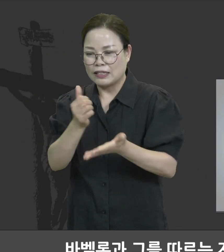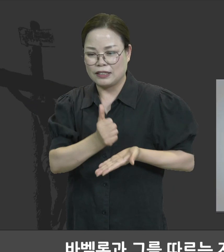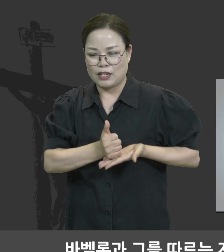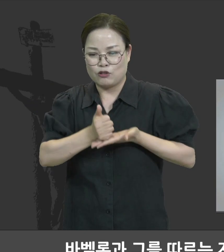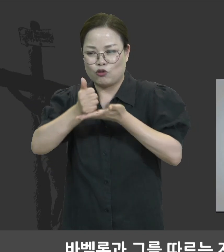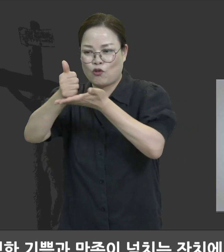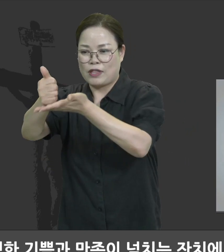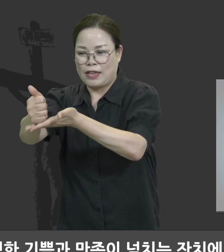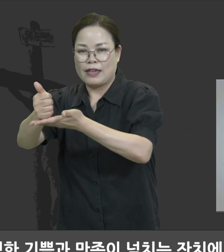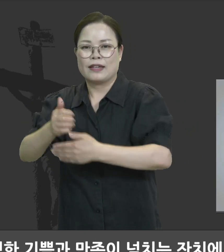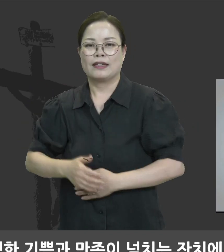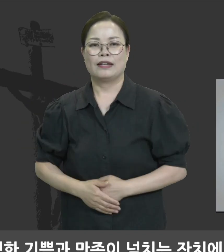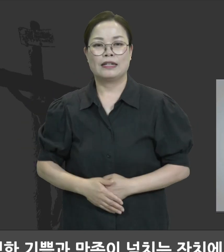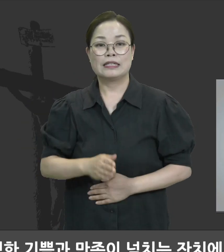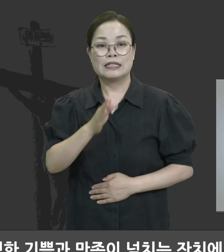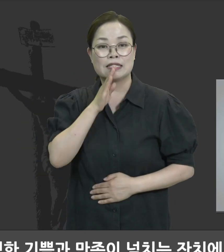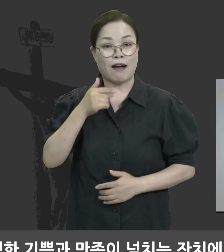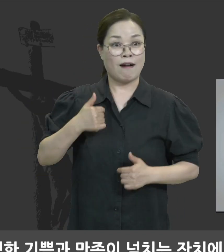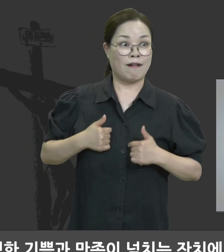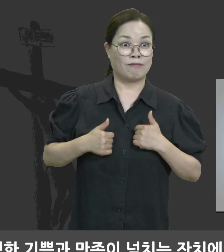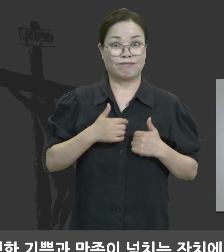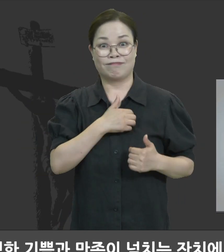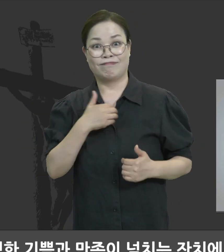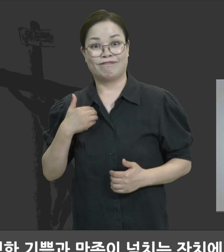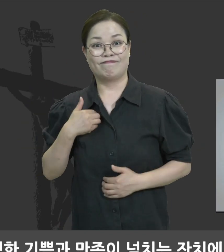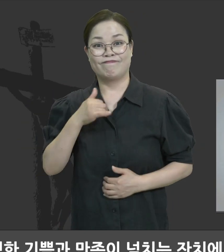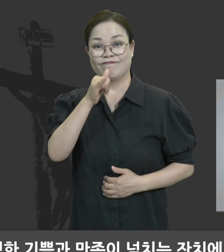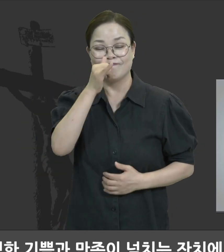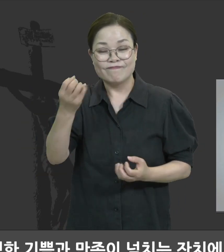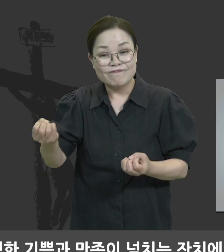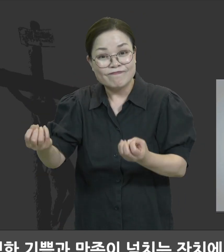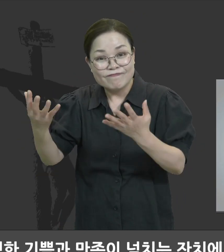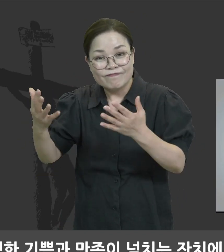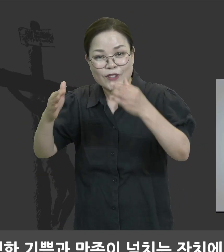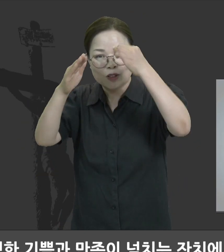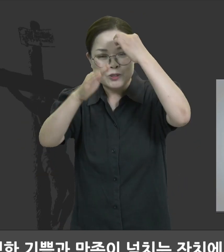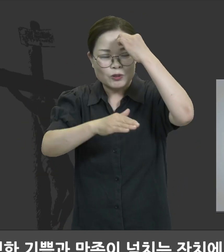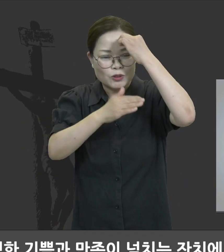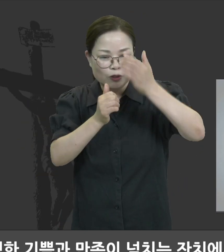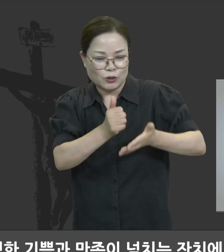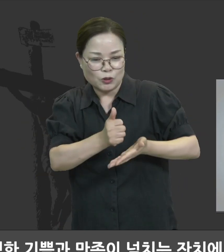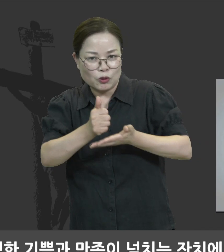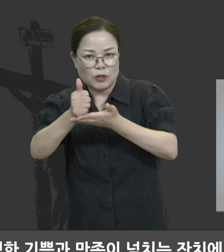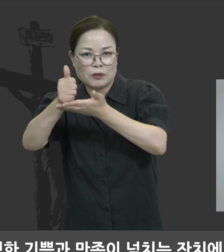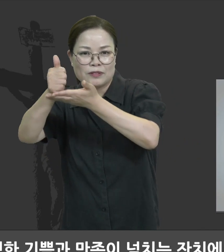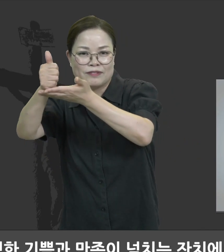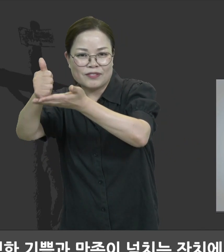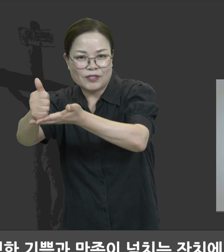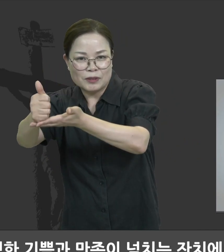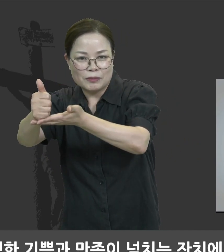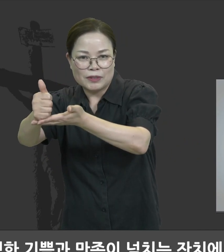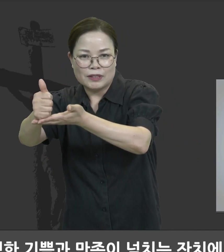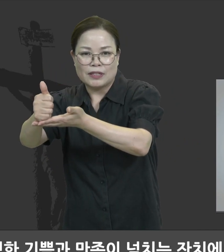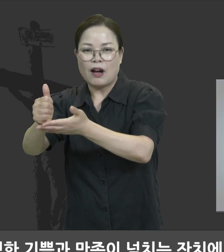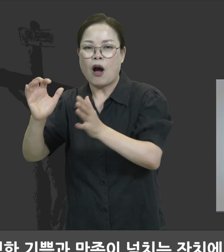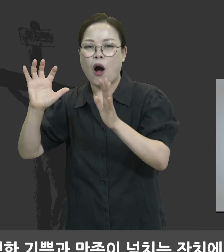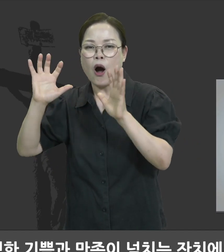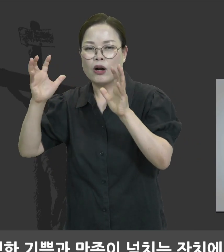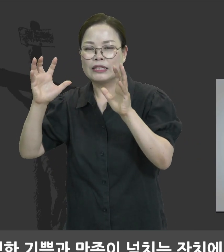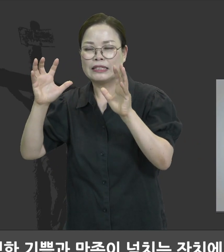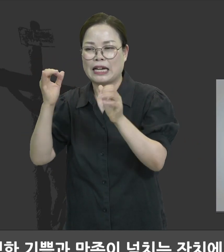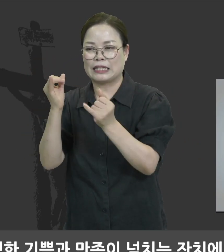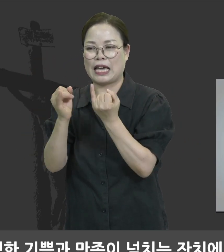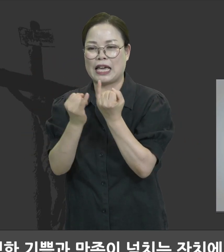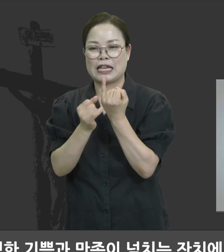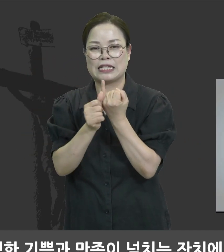초대됩니다. 진정한 기쁨과 만족이 넘치는 잔치에서 성도들은 초청받은 손님이자 어린